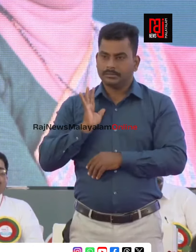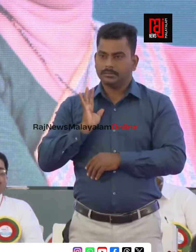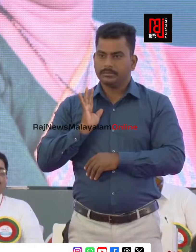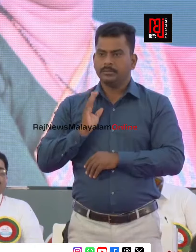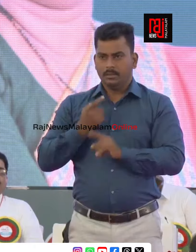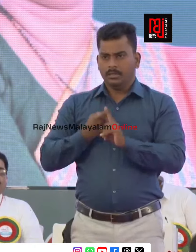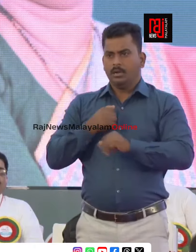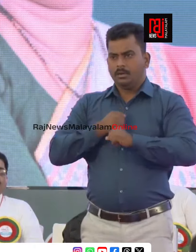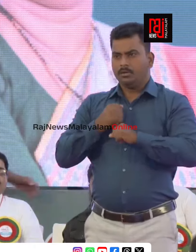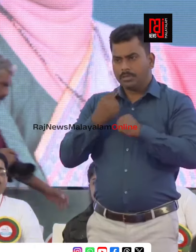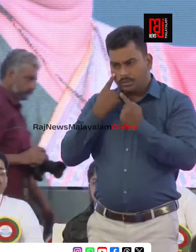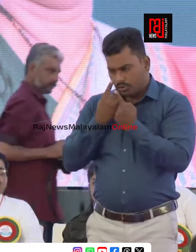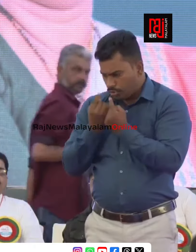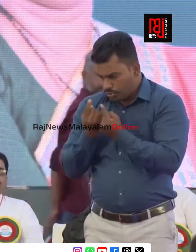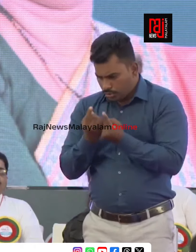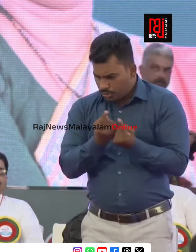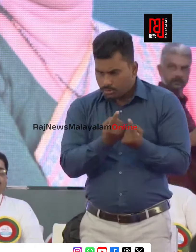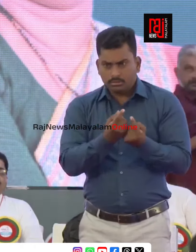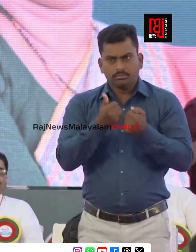ഉറപ്പുവരുത്തുന്നത്